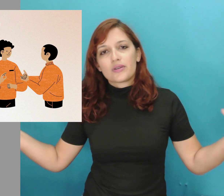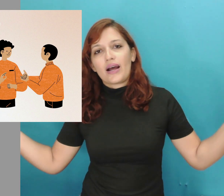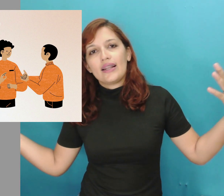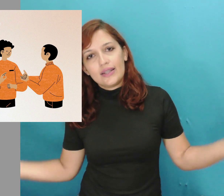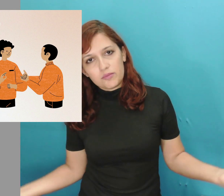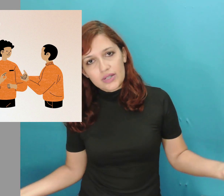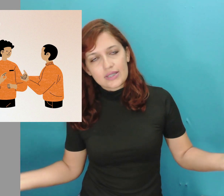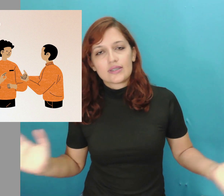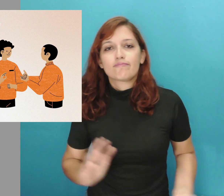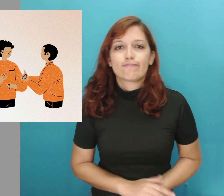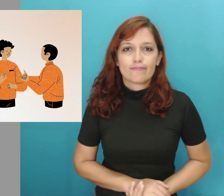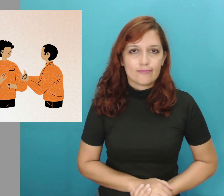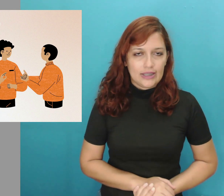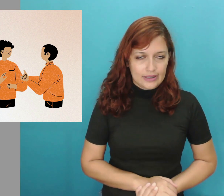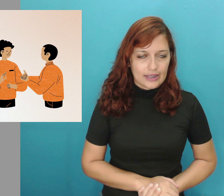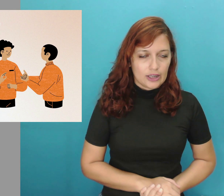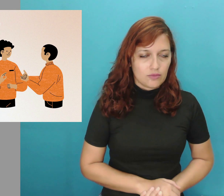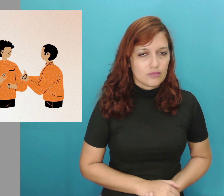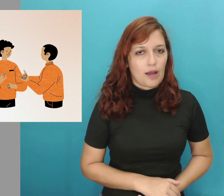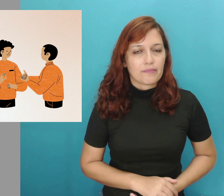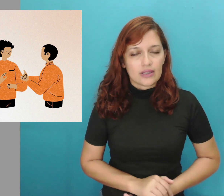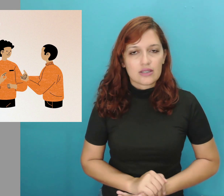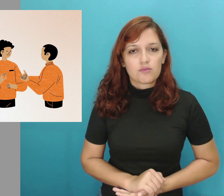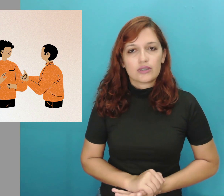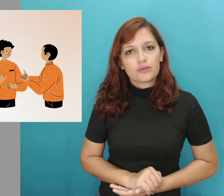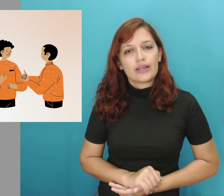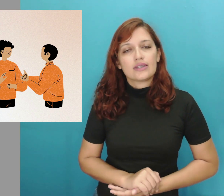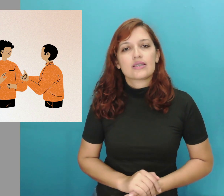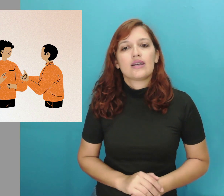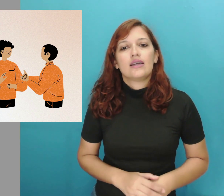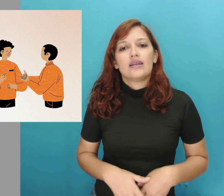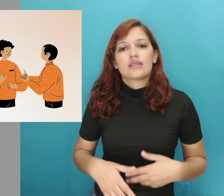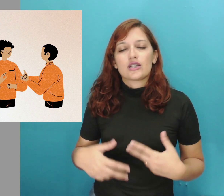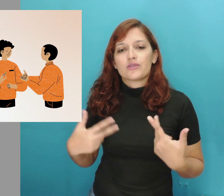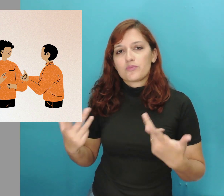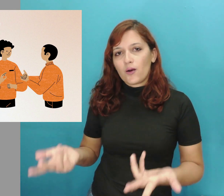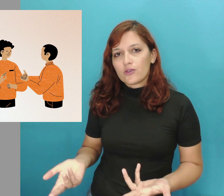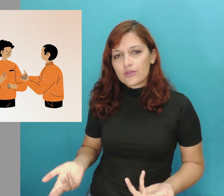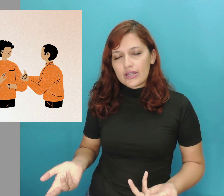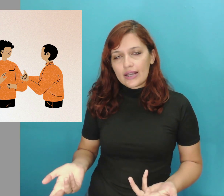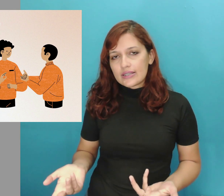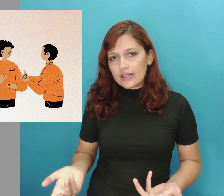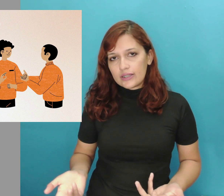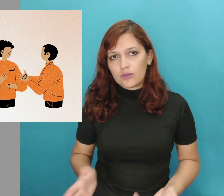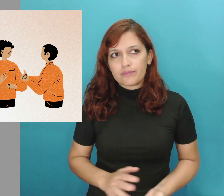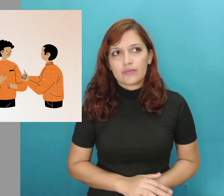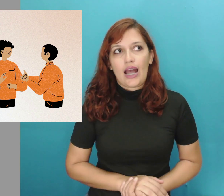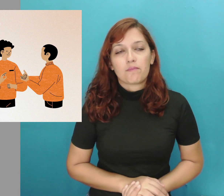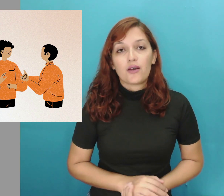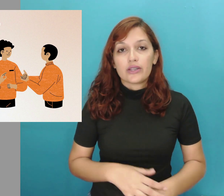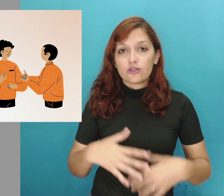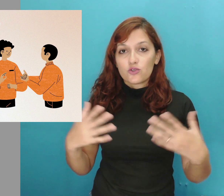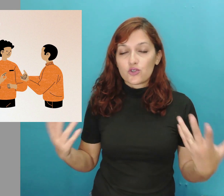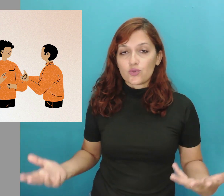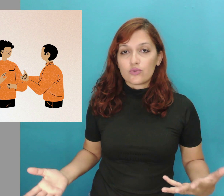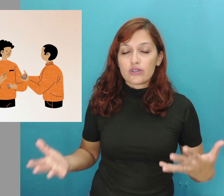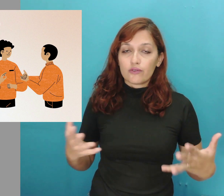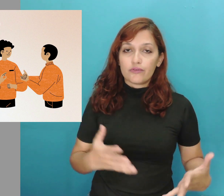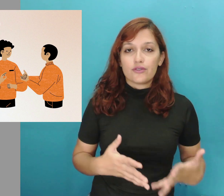a Libras. Entendeu? Apenas quando eles são expostos a essa língua. A maioria dos surdos são filhos de